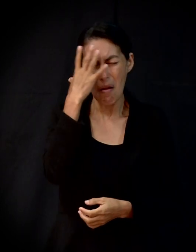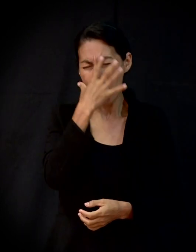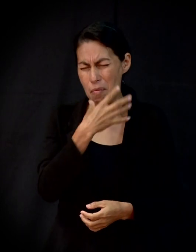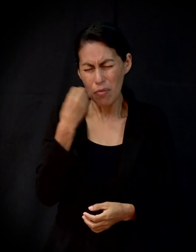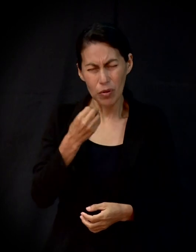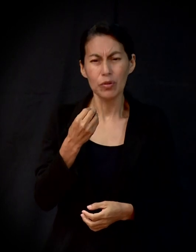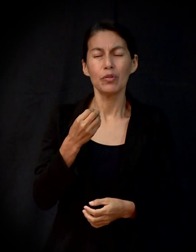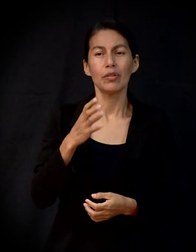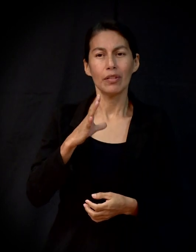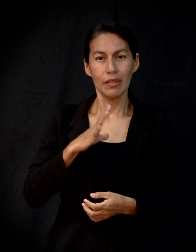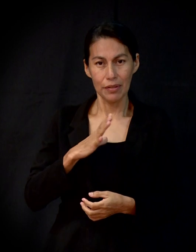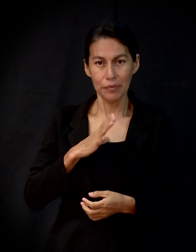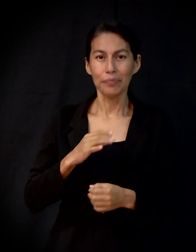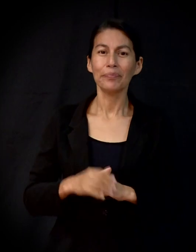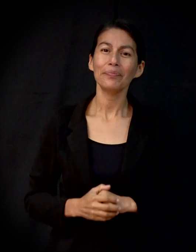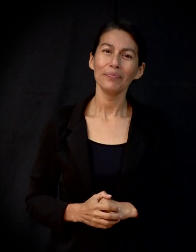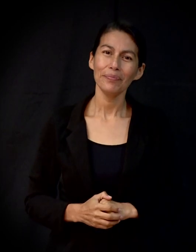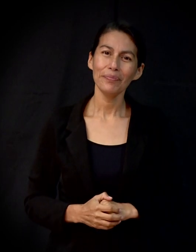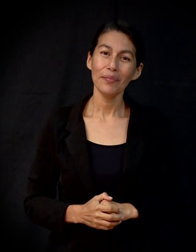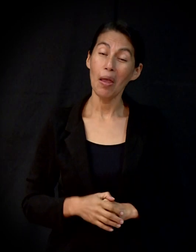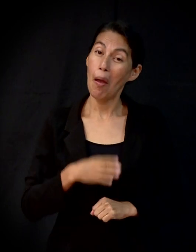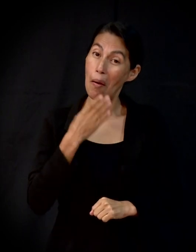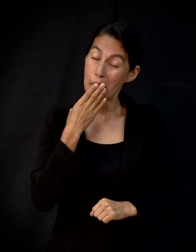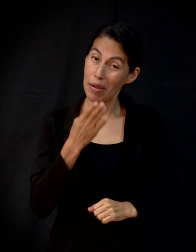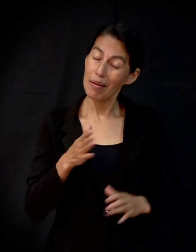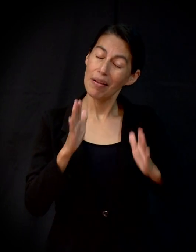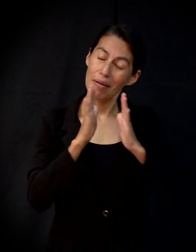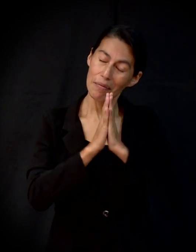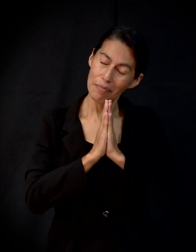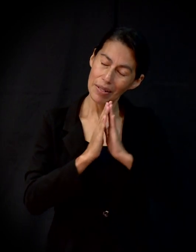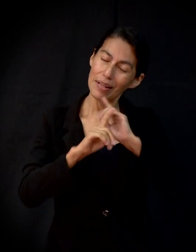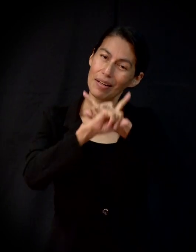hacer. Como un mundo de Dios, es bueno.